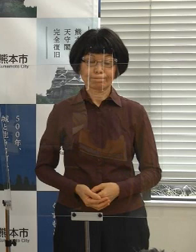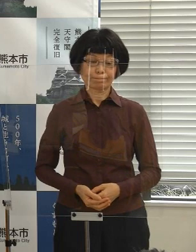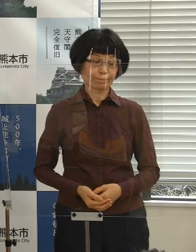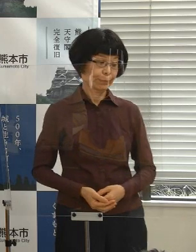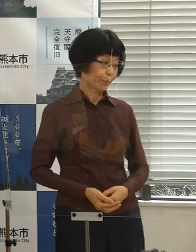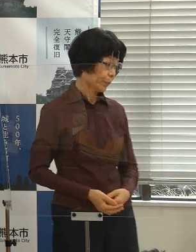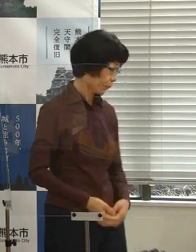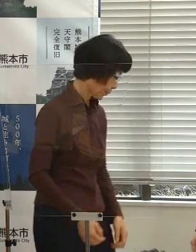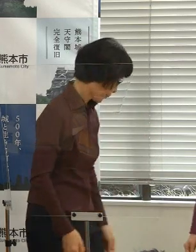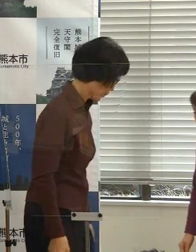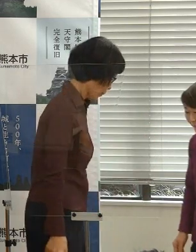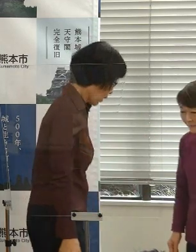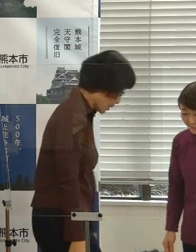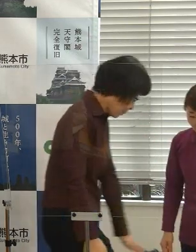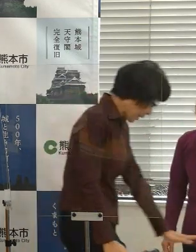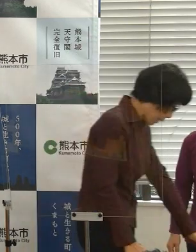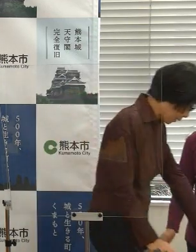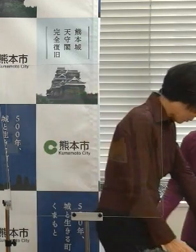ありがとうございます。